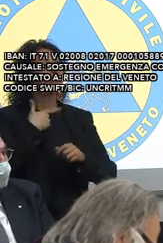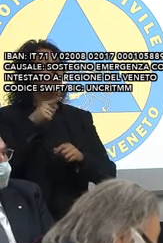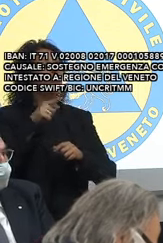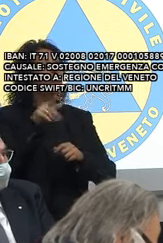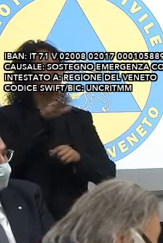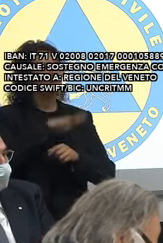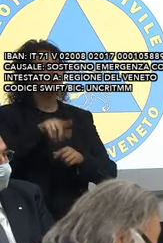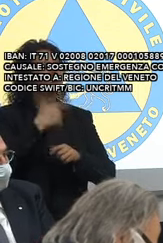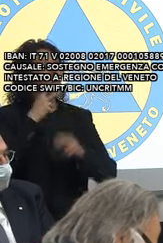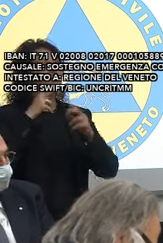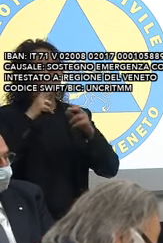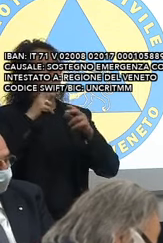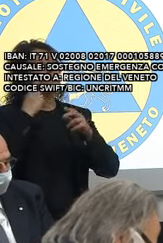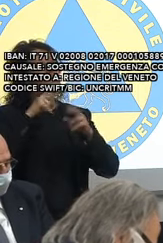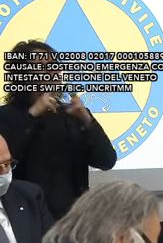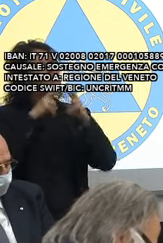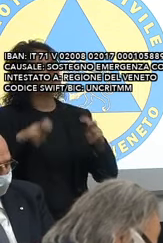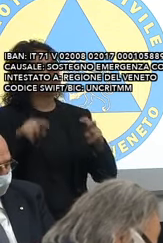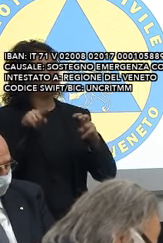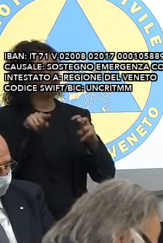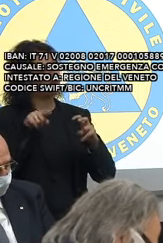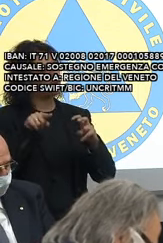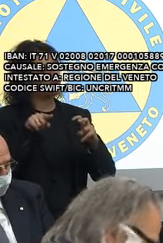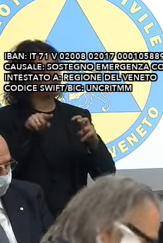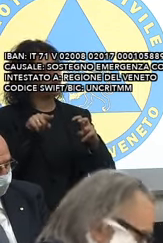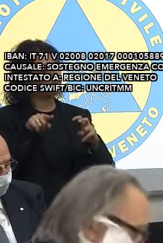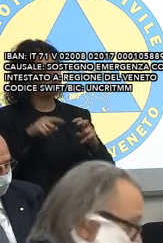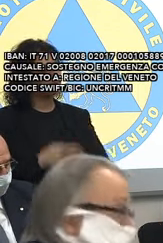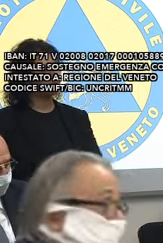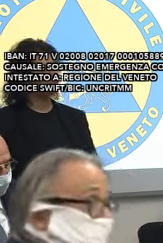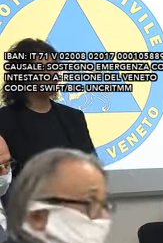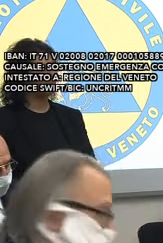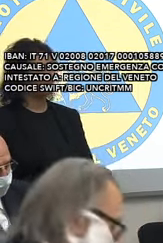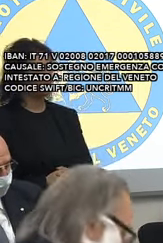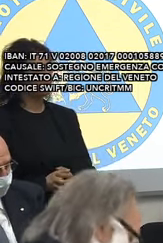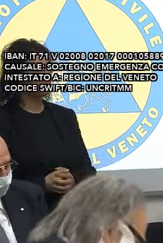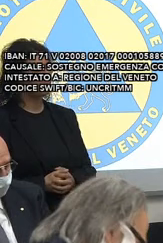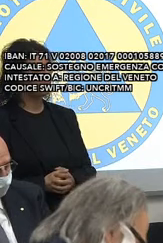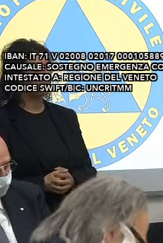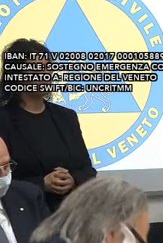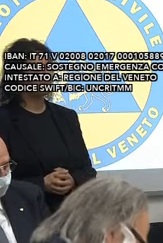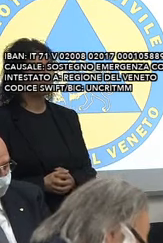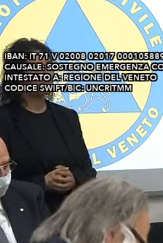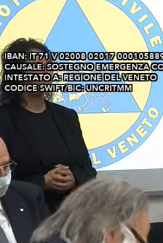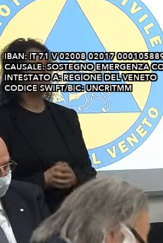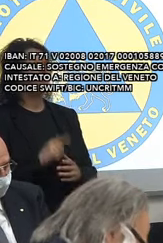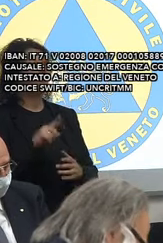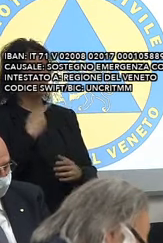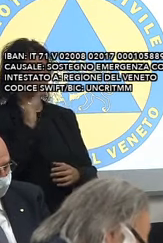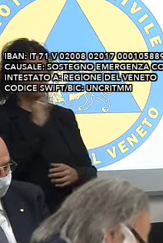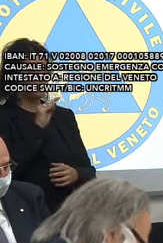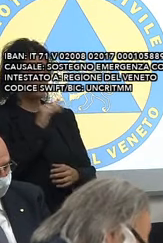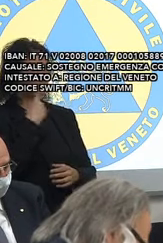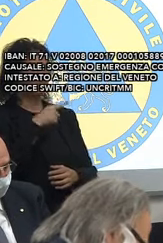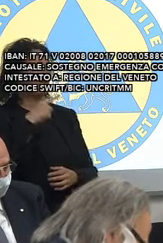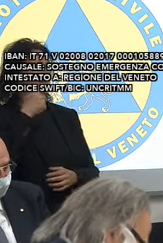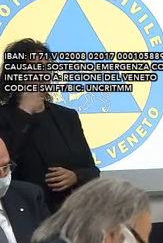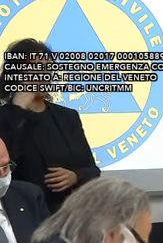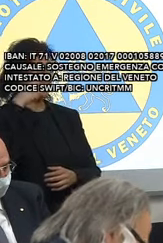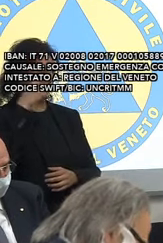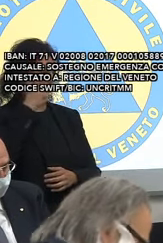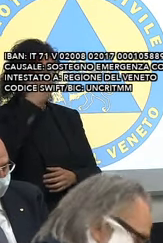essere calata l'esperienza scientifica? Ma guarda, e poi per te, Presidente, ho una domanda che prescinde